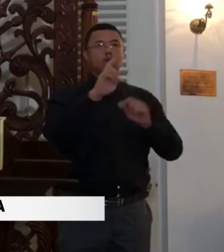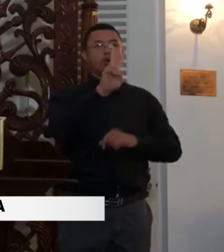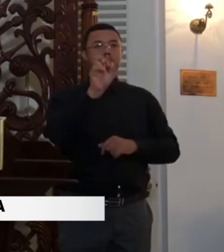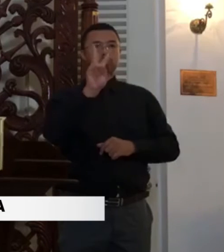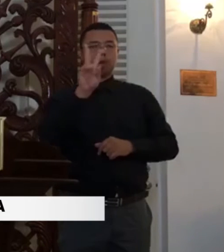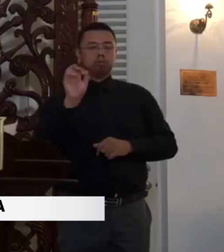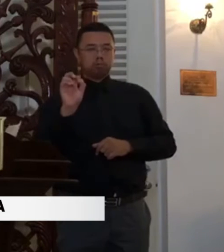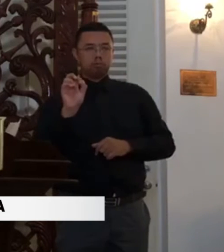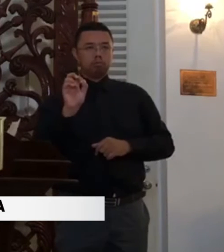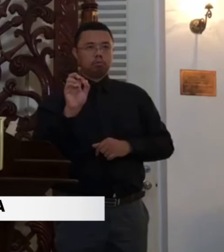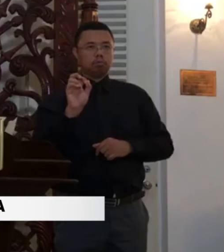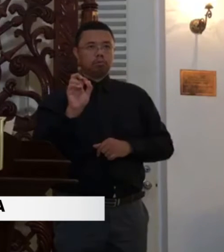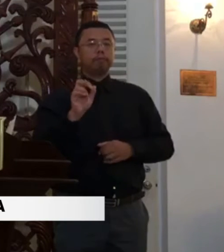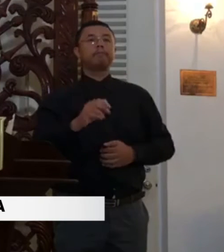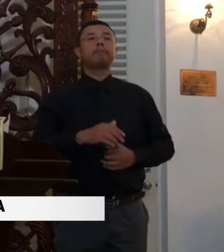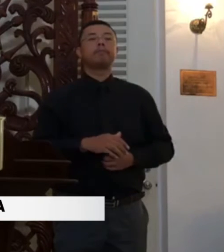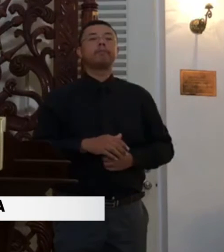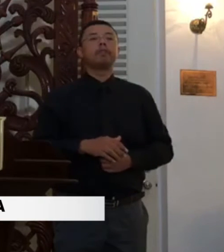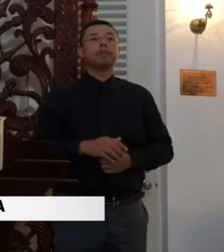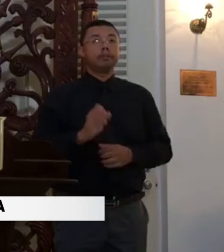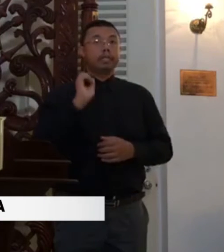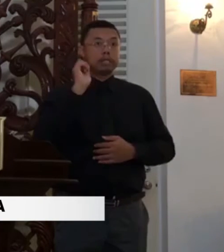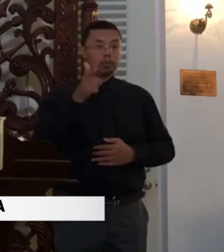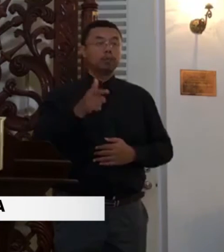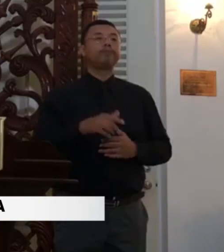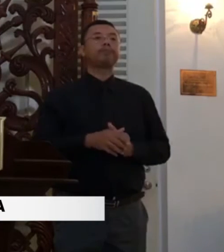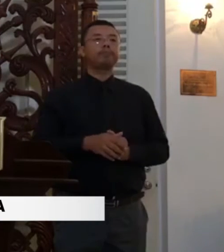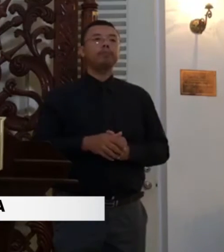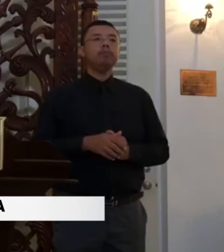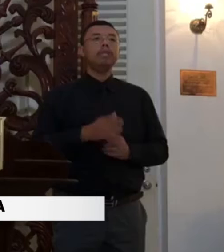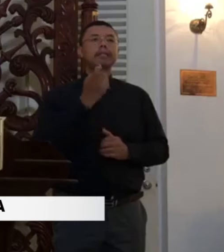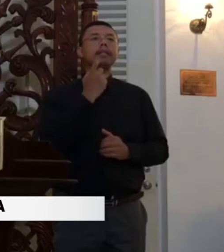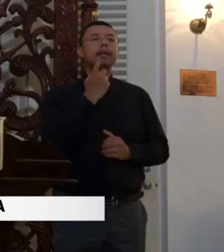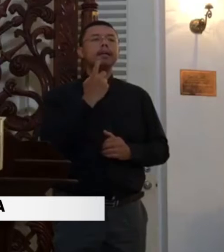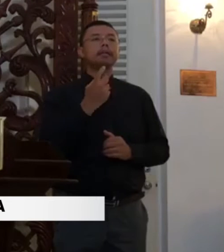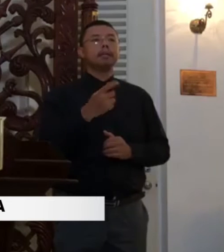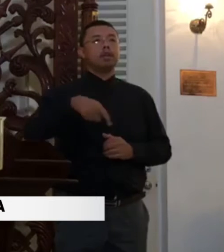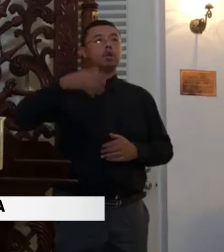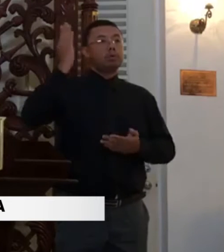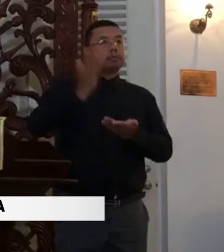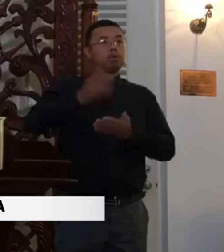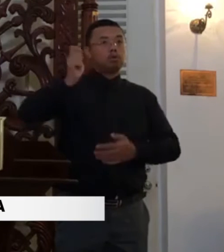April 2020. Kemudian terkait dengan sanksi,